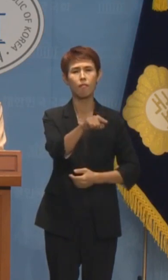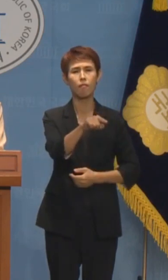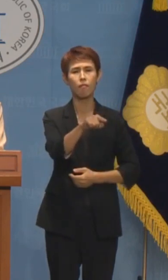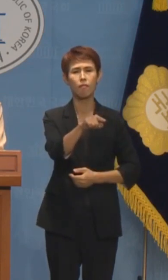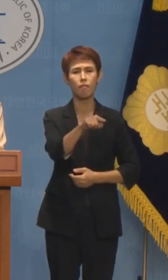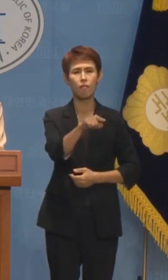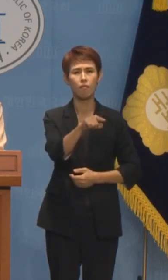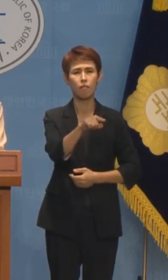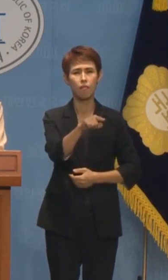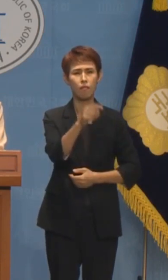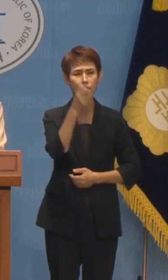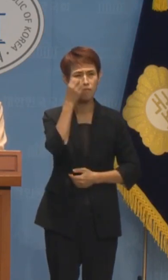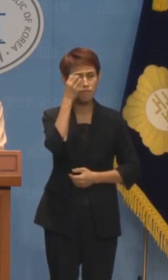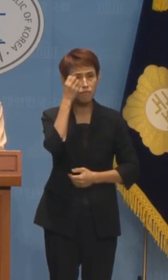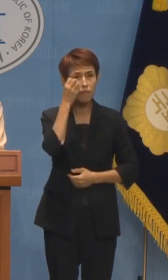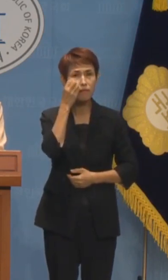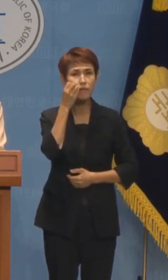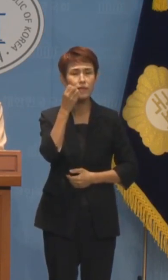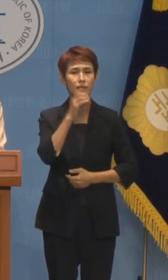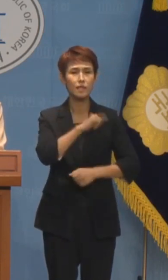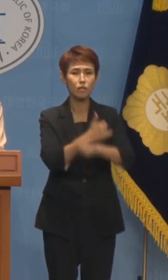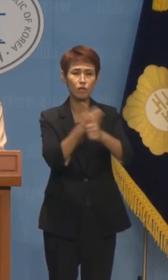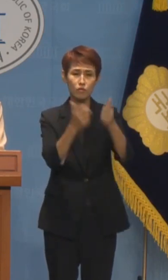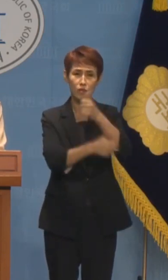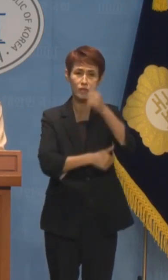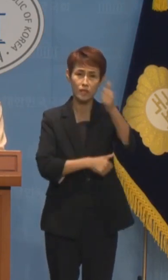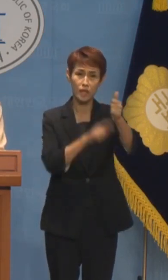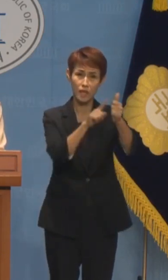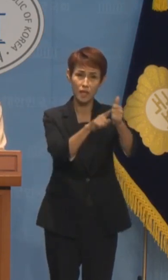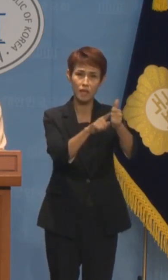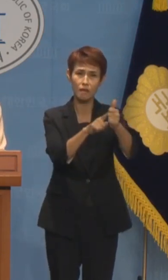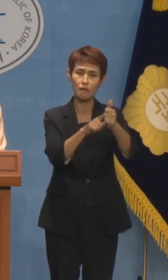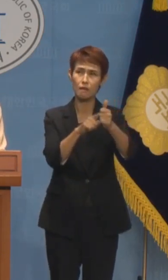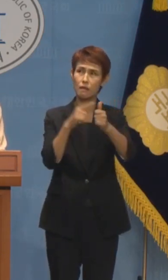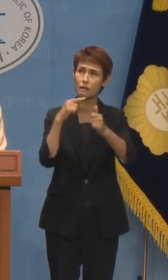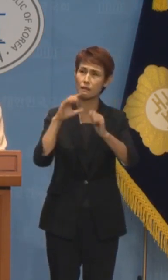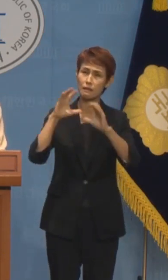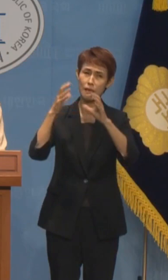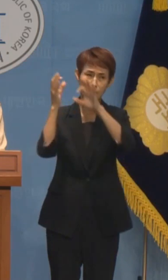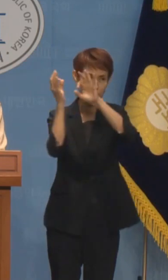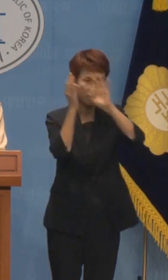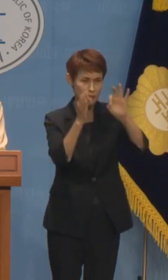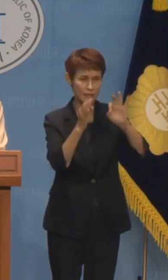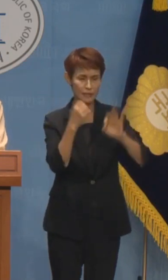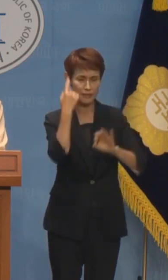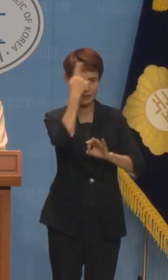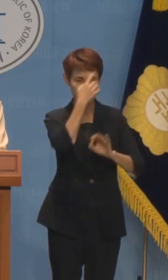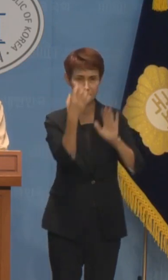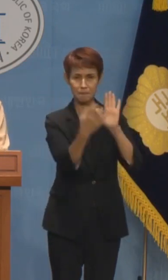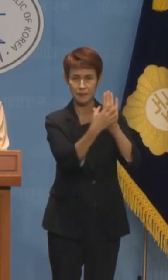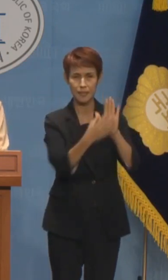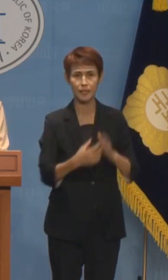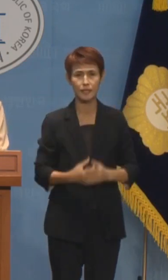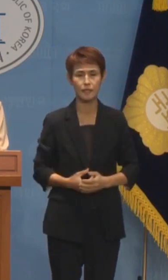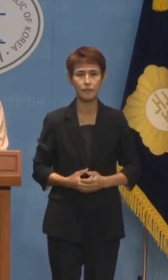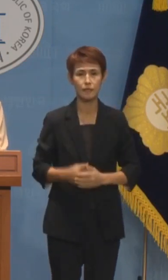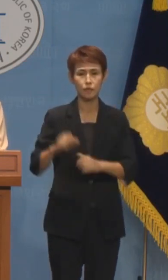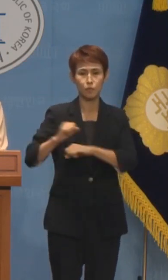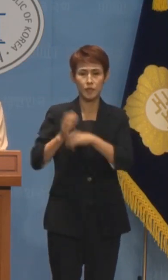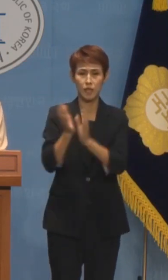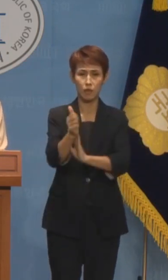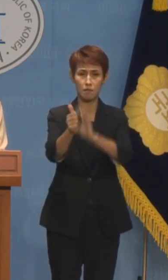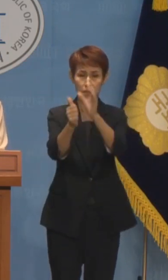인식 수준을 보여준 새 인권 위원장은 국제적인 망신입니다 국방장관에 임명된